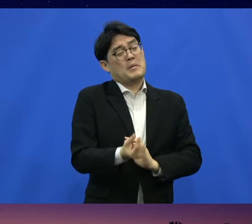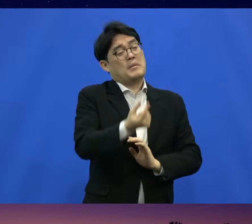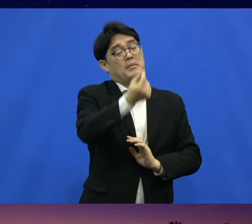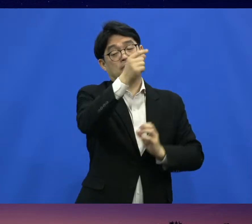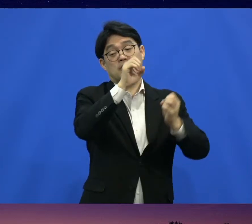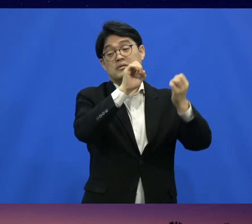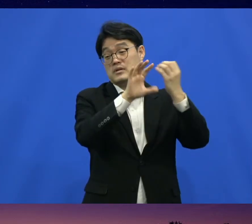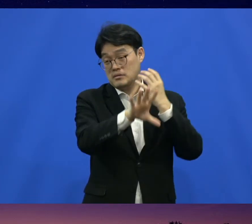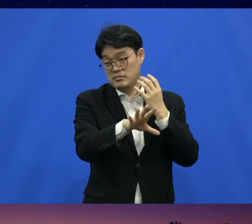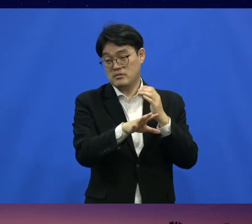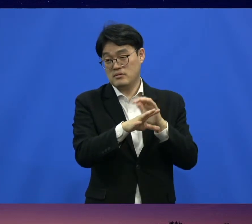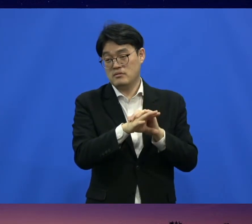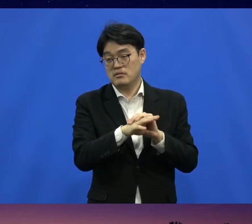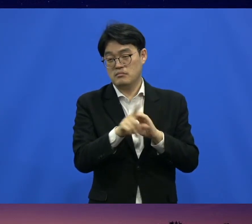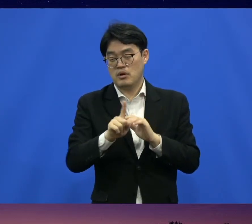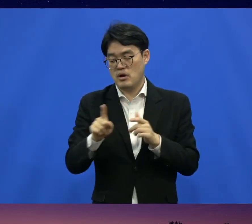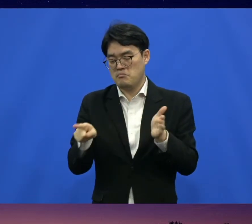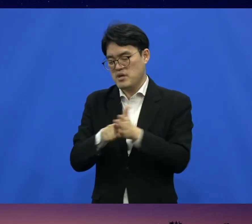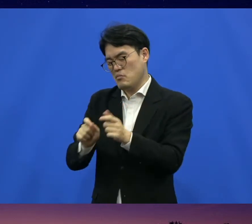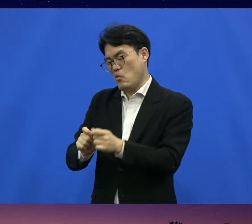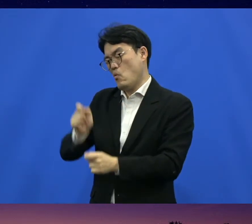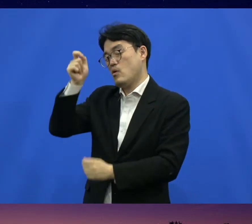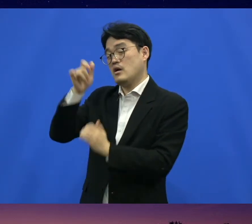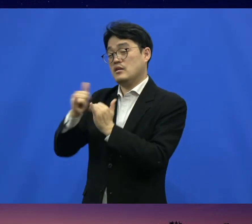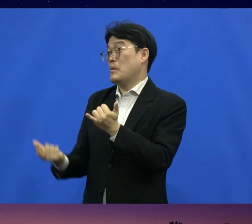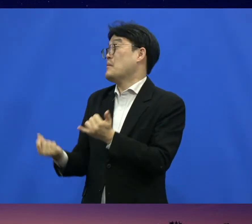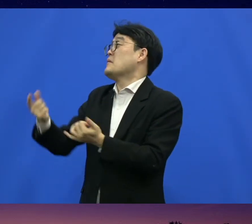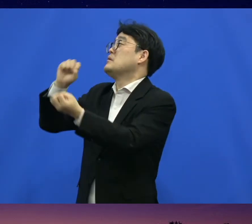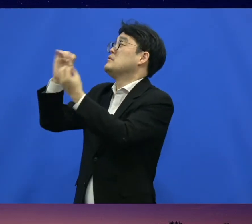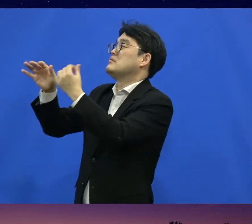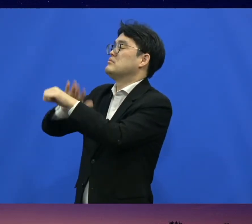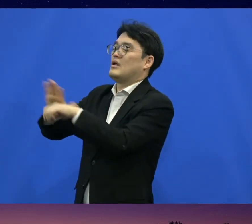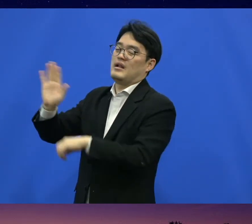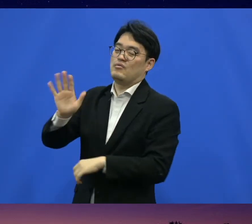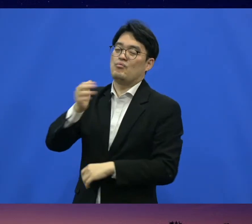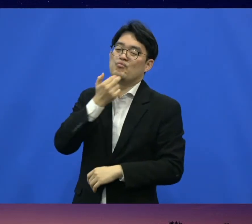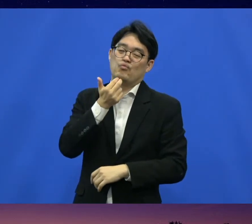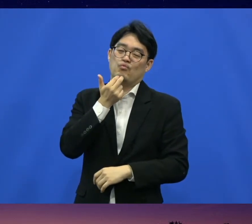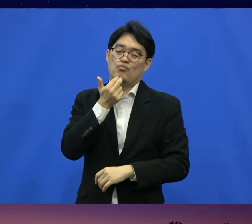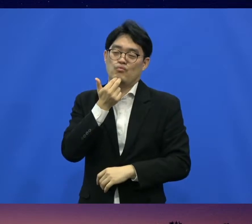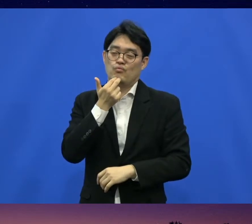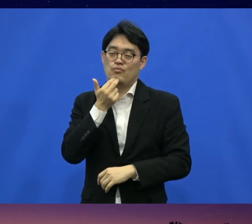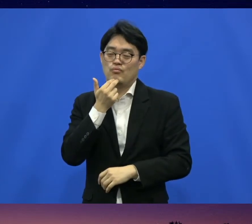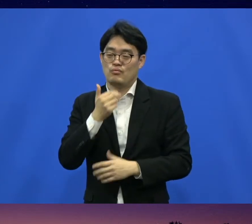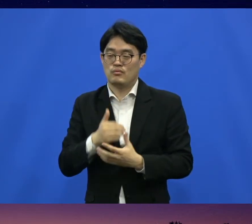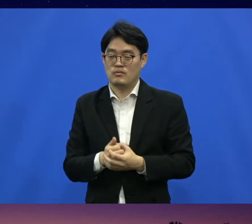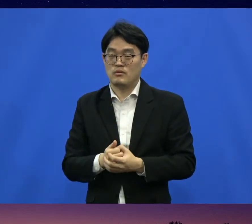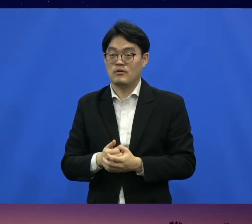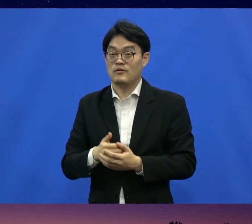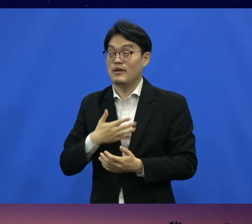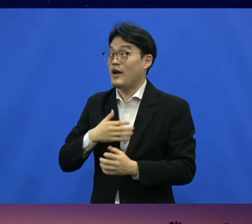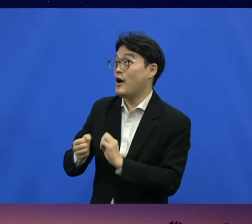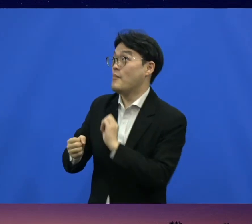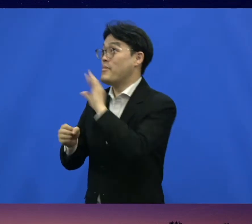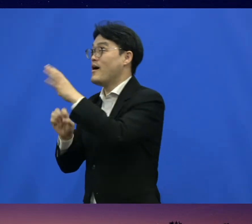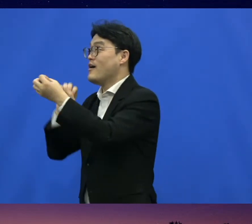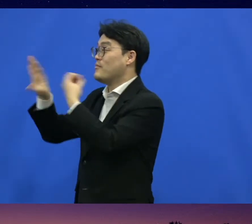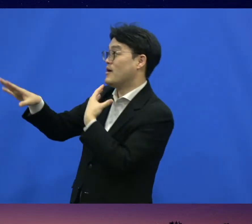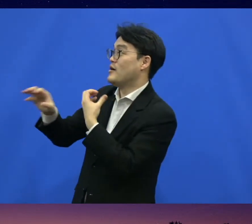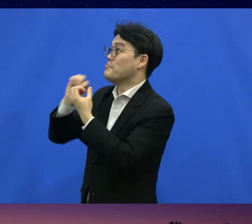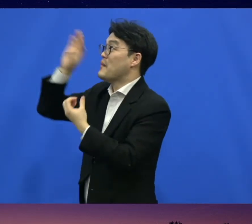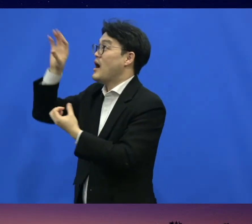일어나는 거지, 오랫동안 신앙생활 한 사람에는 빠른 응답 잘 안 해요. 빠른 응답을 내가 구하기만 하면 응답 받는다. 그럼 내가